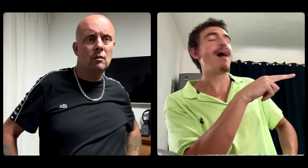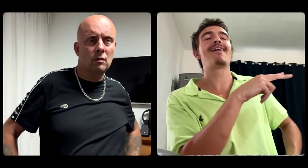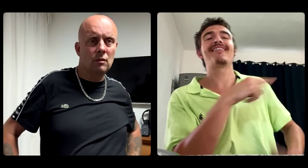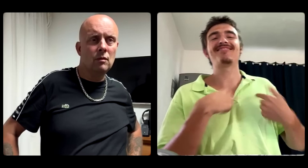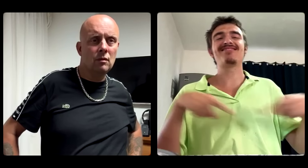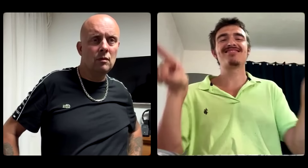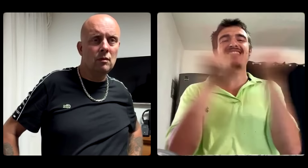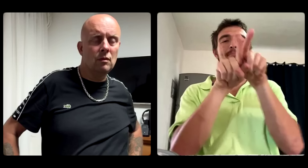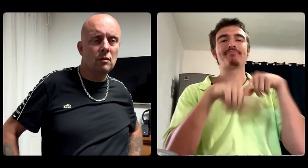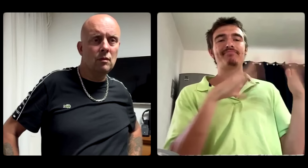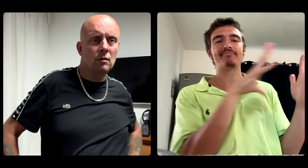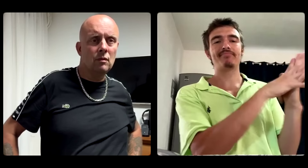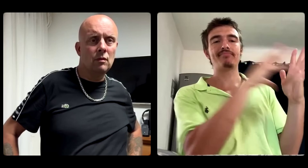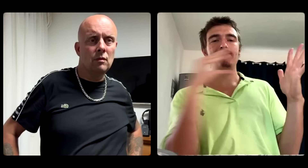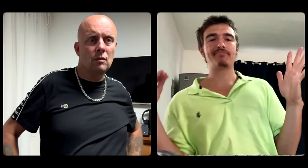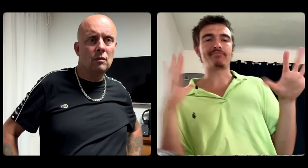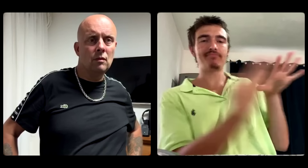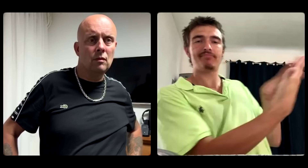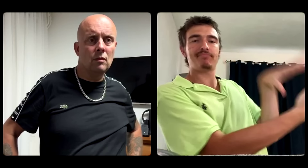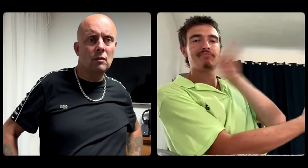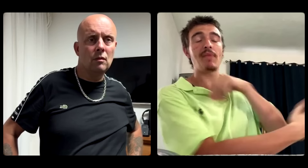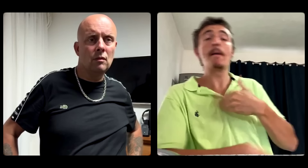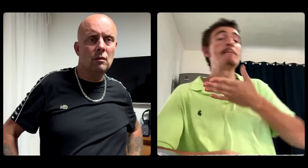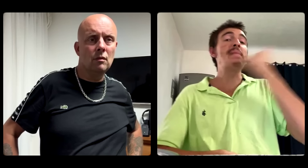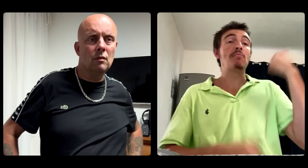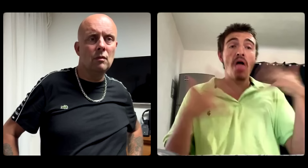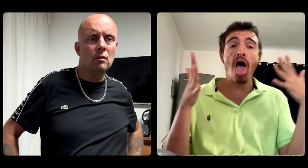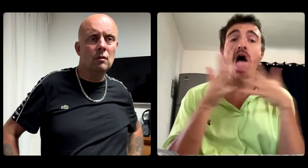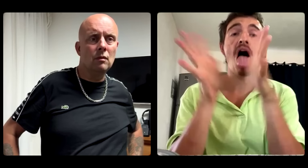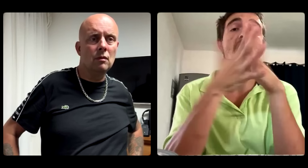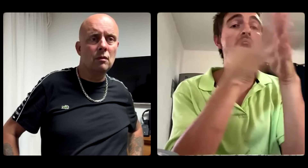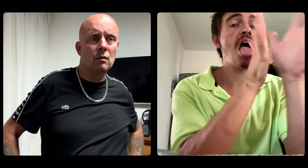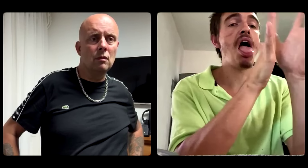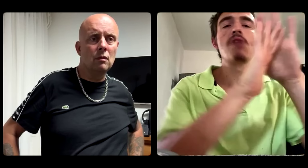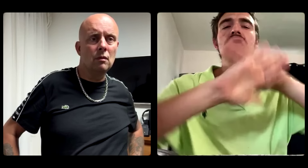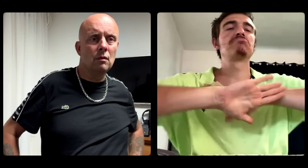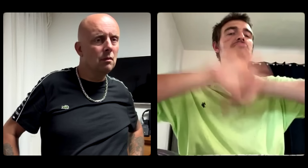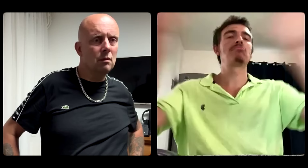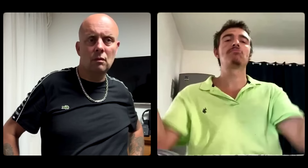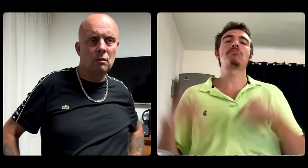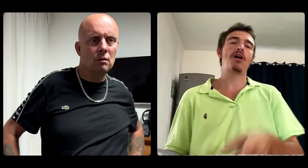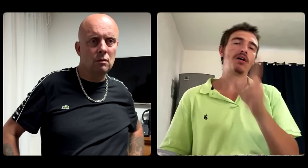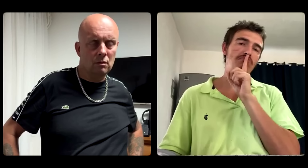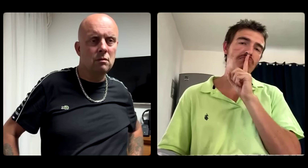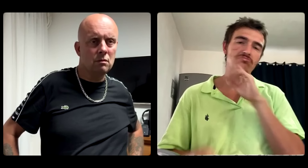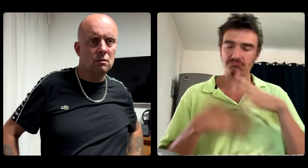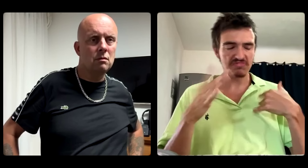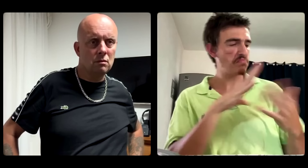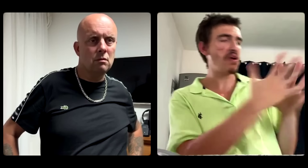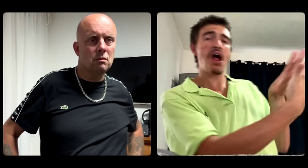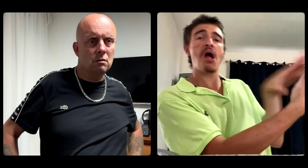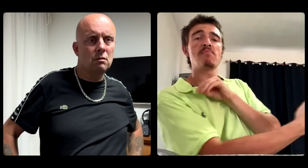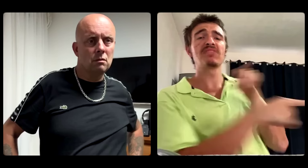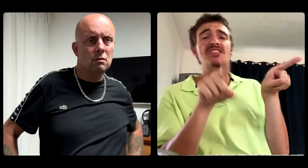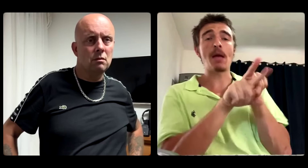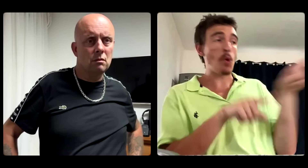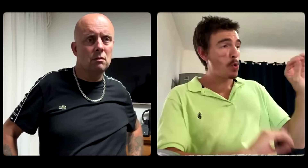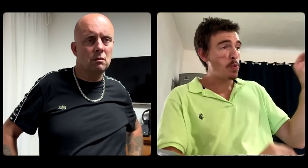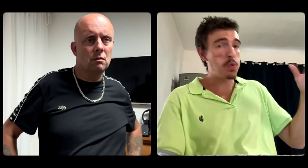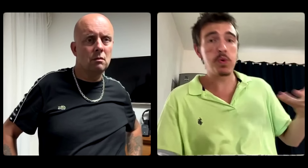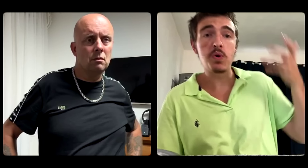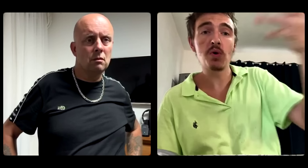Anders in de band, ik moet gewoon snel opruimen. Opgeruimd staat netjes. Niet gewoon